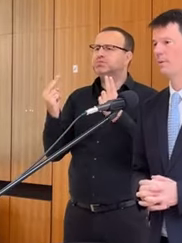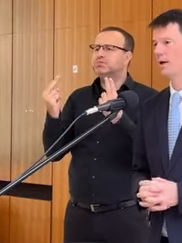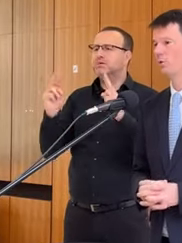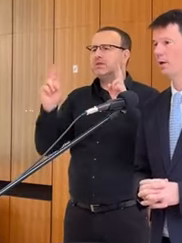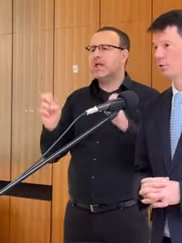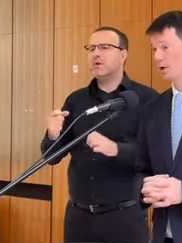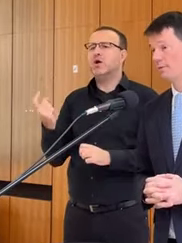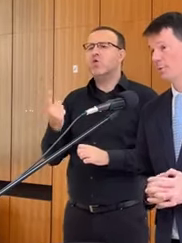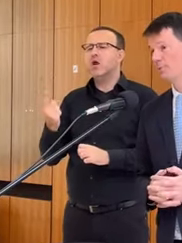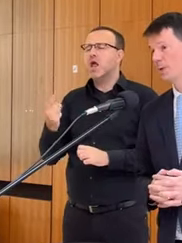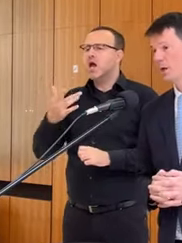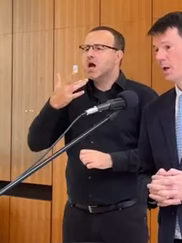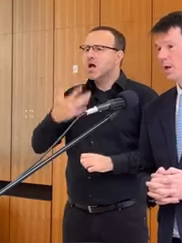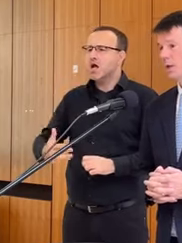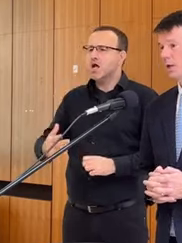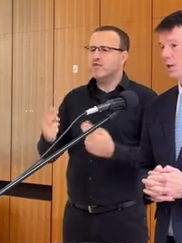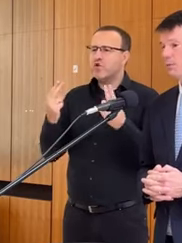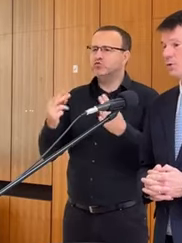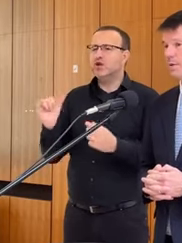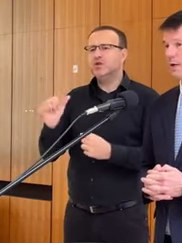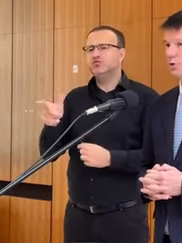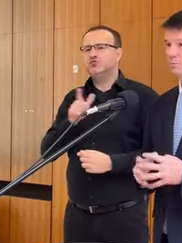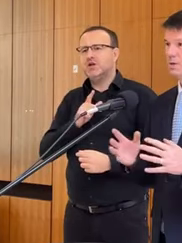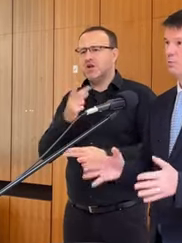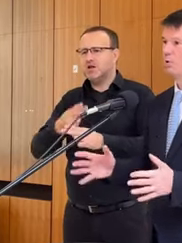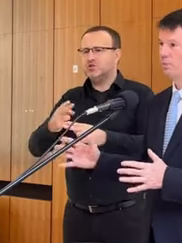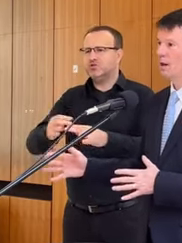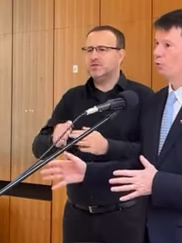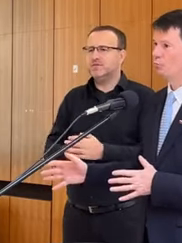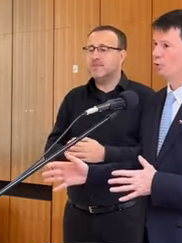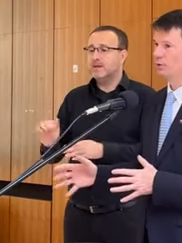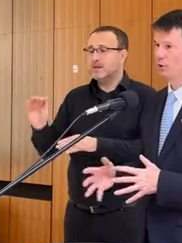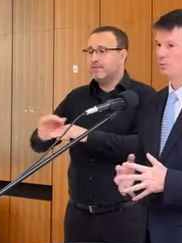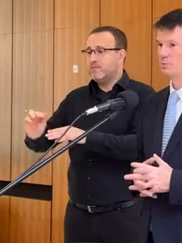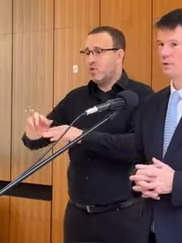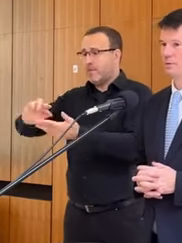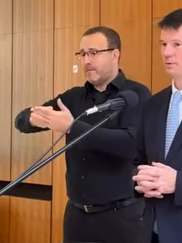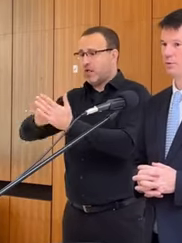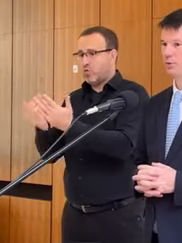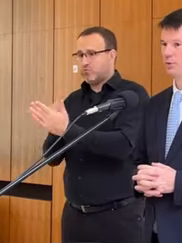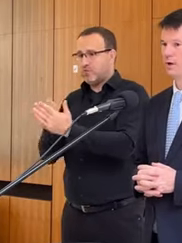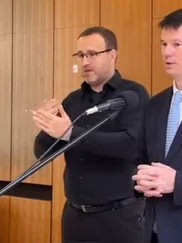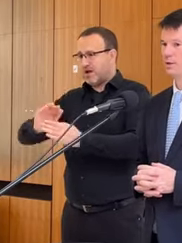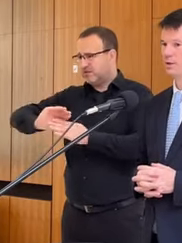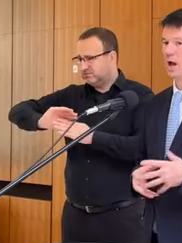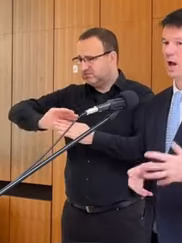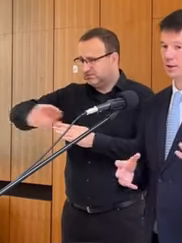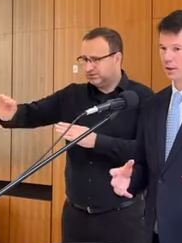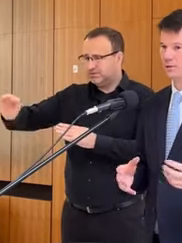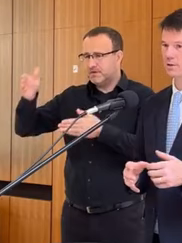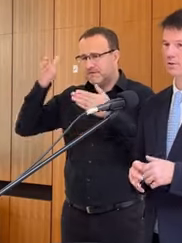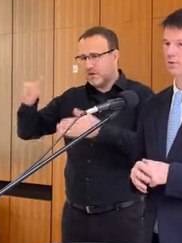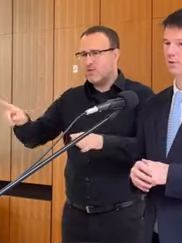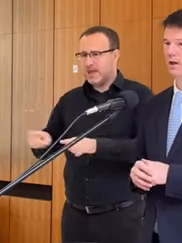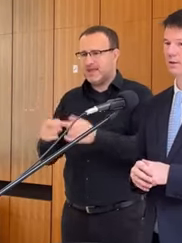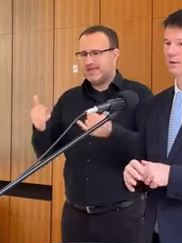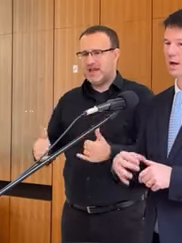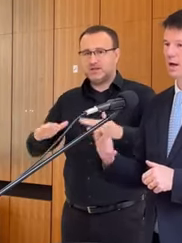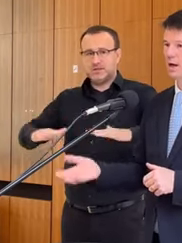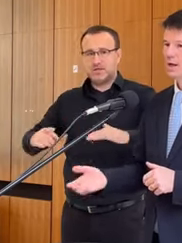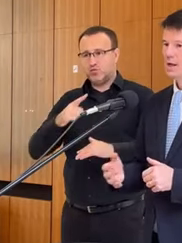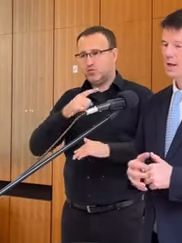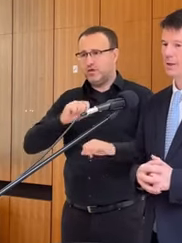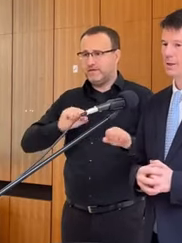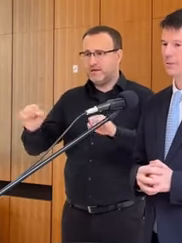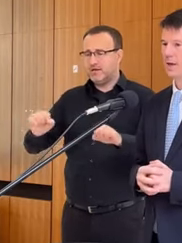zorientovať v témach, ktoré ich očakávajú. To znamená, že mimo plánu obnovy, ktorému sa budeme venovať aj teraz na zasadnutí vlády